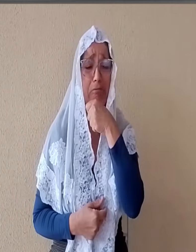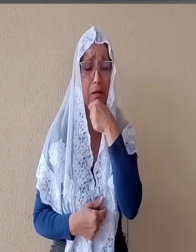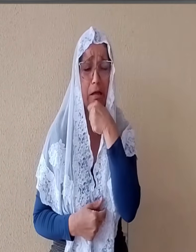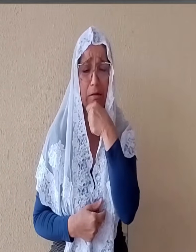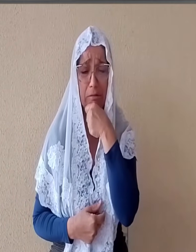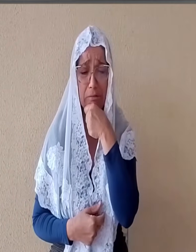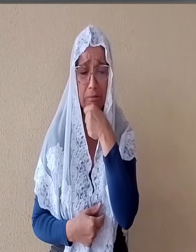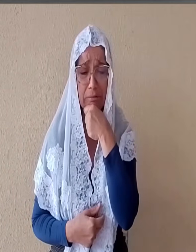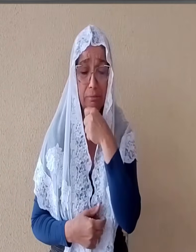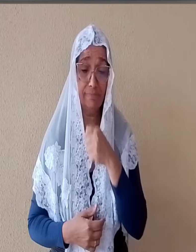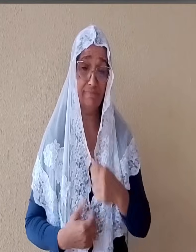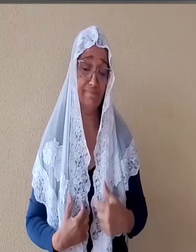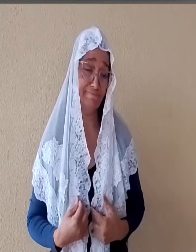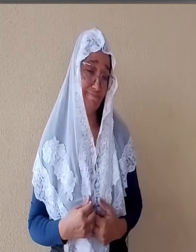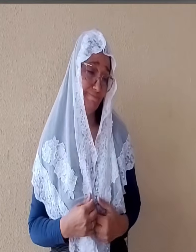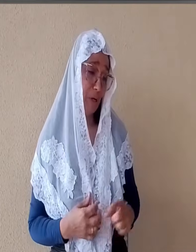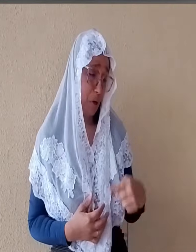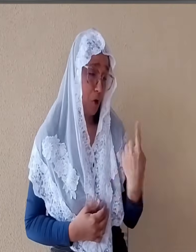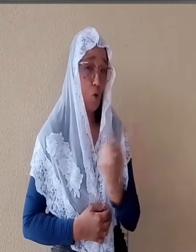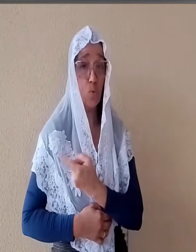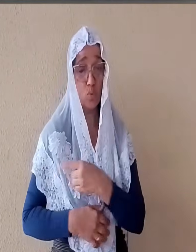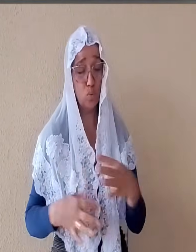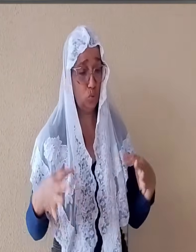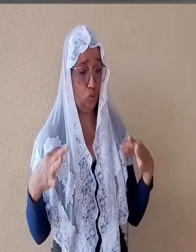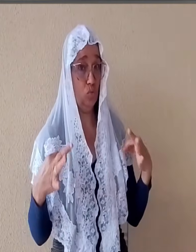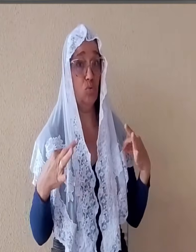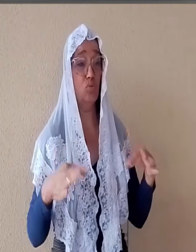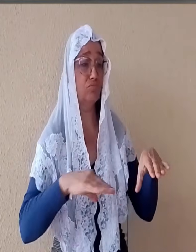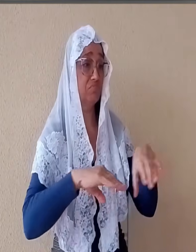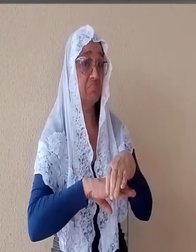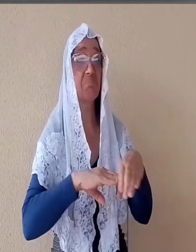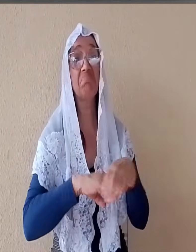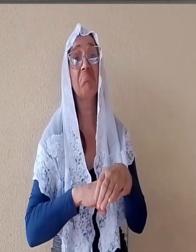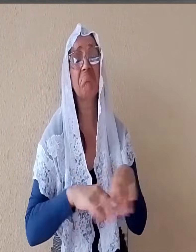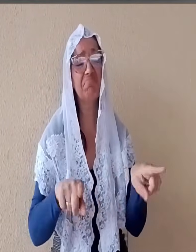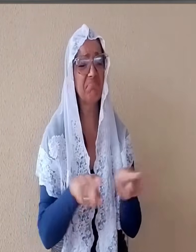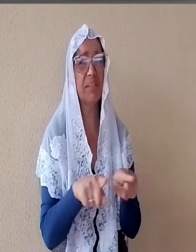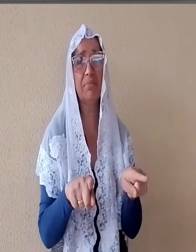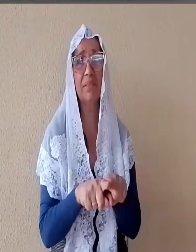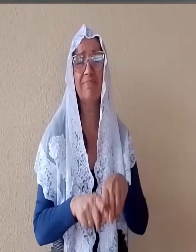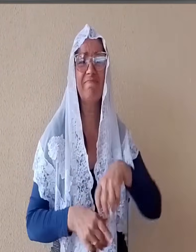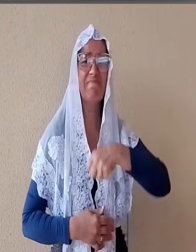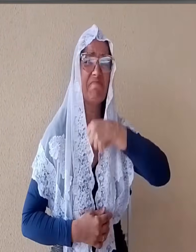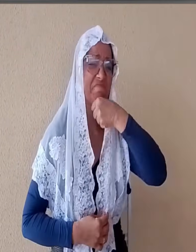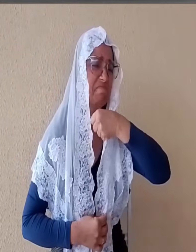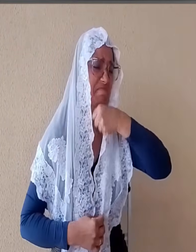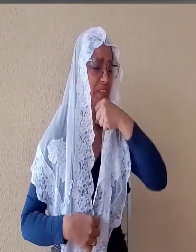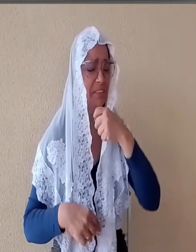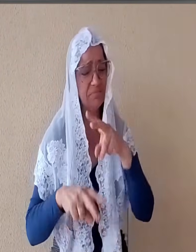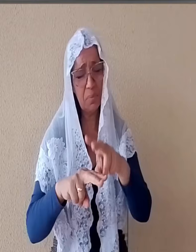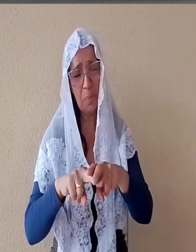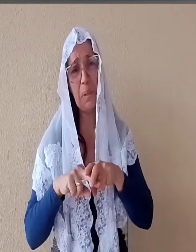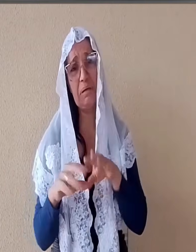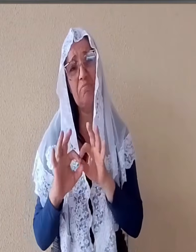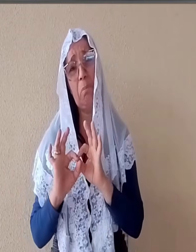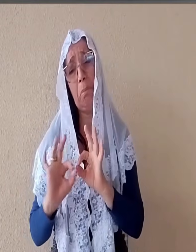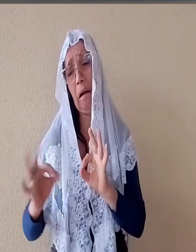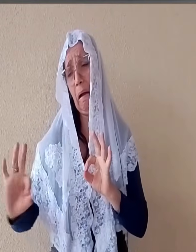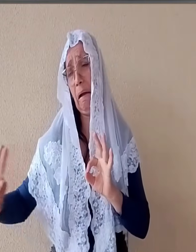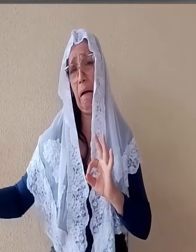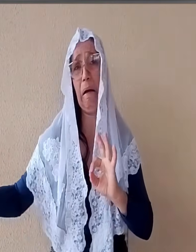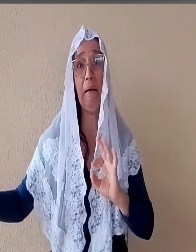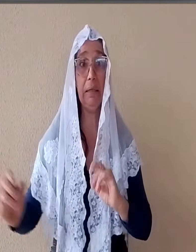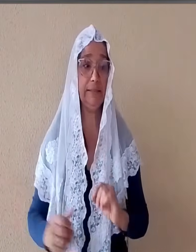já se têm envelhecido, por causa do muito longo caminho. Então aqueles homens tomaram da sua